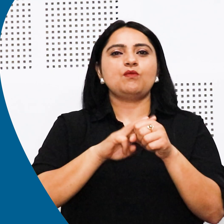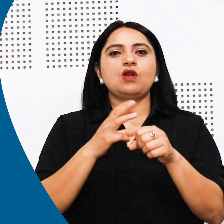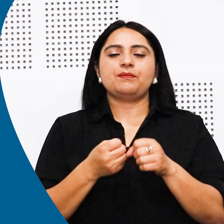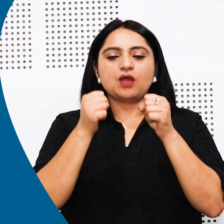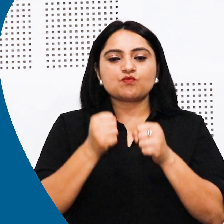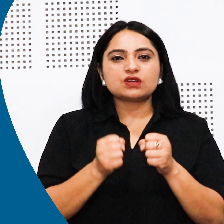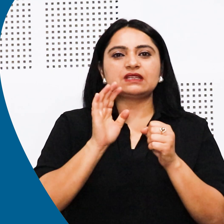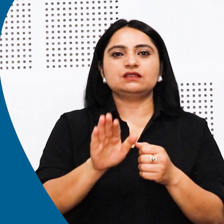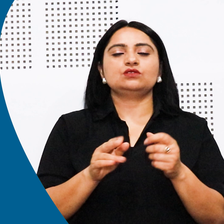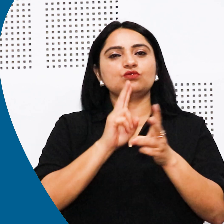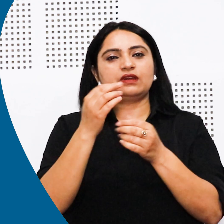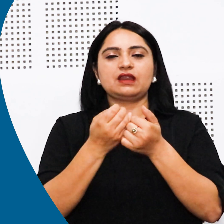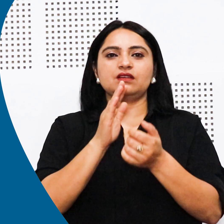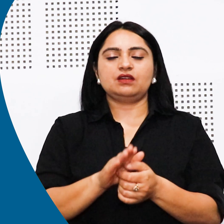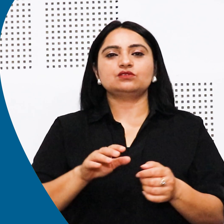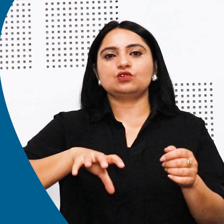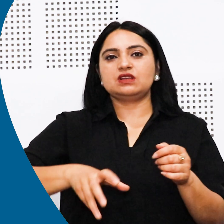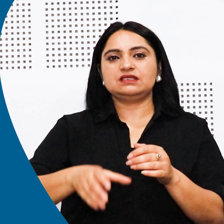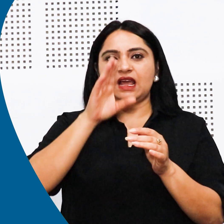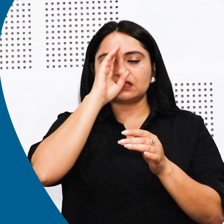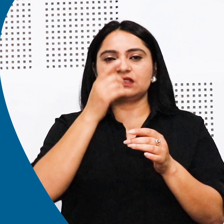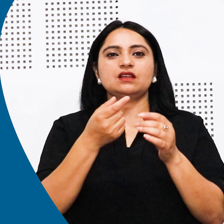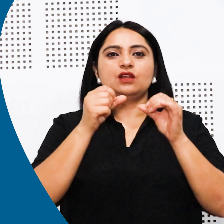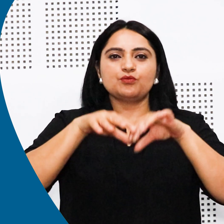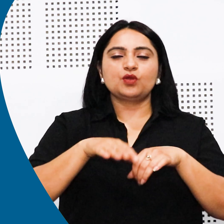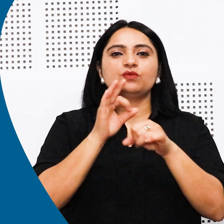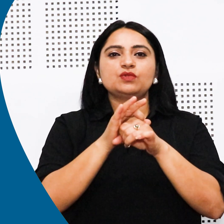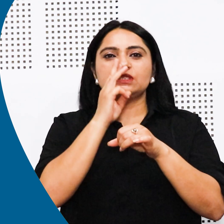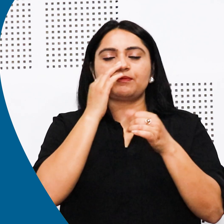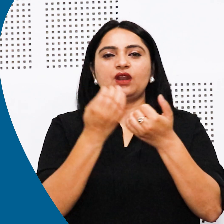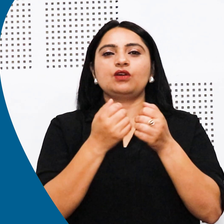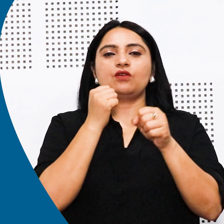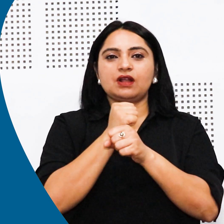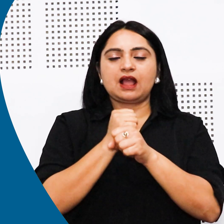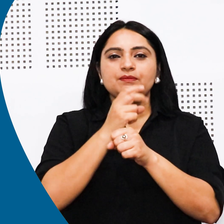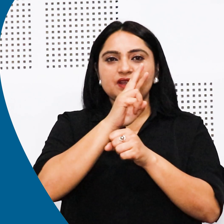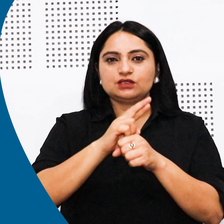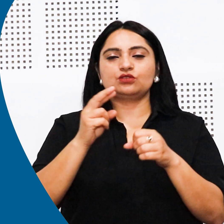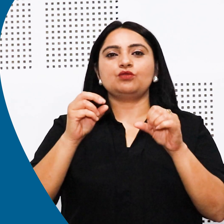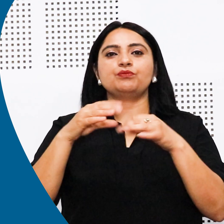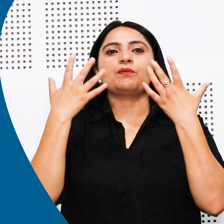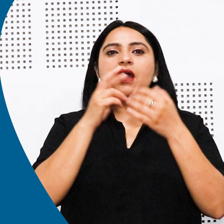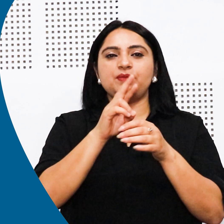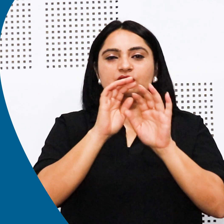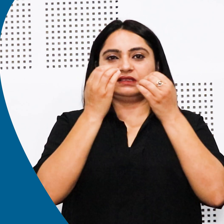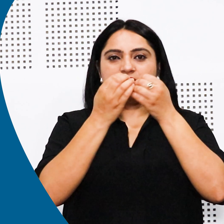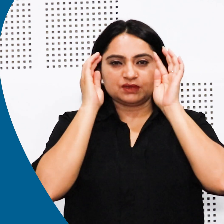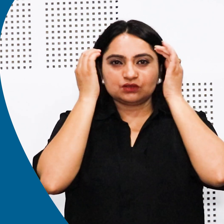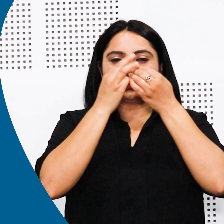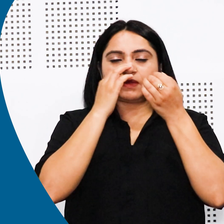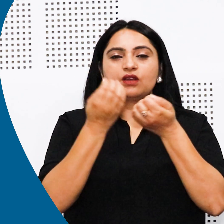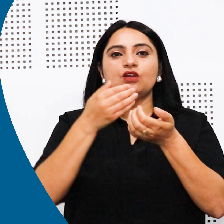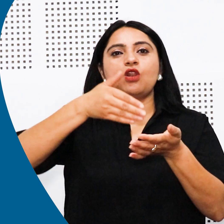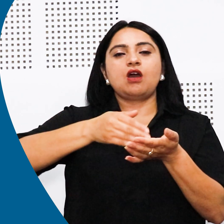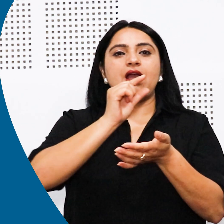छन्, बसेर कोही आउँछन्। स्थानीय सरकारले विपद व्यवस्थापनमा गरिरहेको काम र यसको प्रभाव तथा सामाजिक सुरक्षामा गरिएको